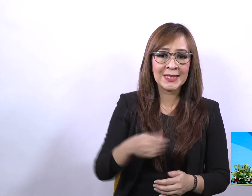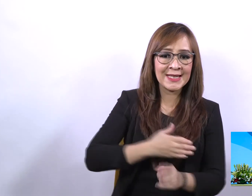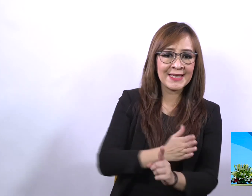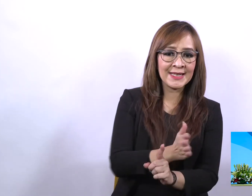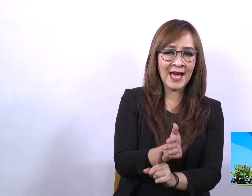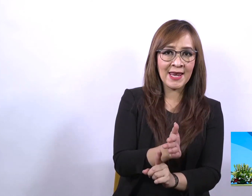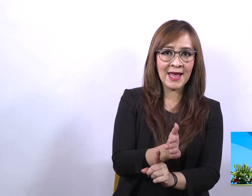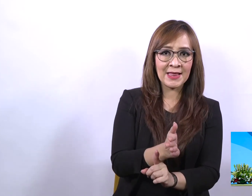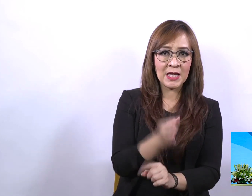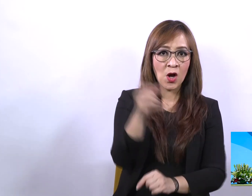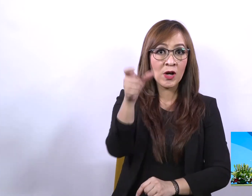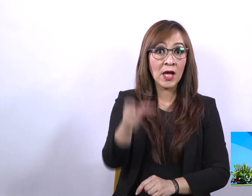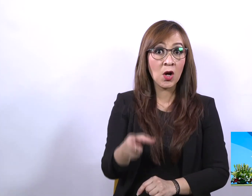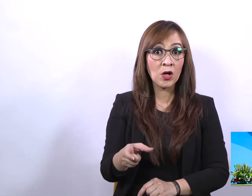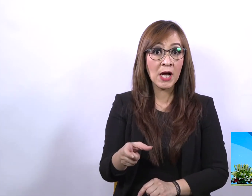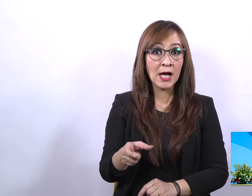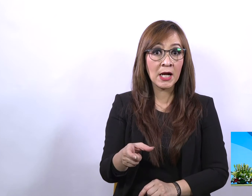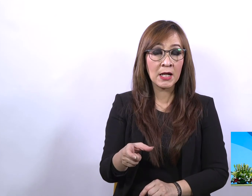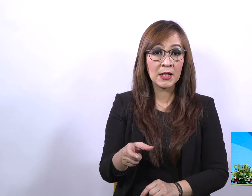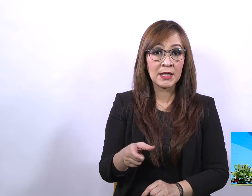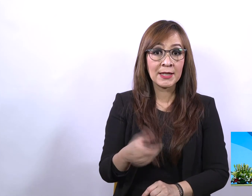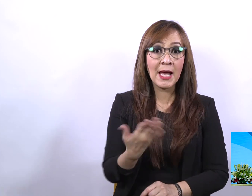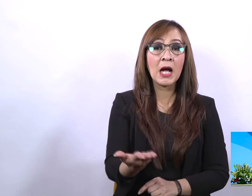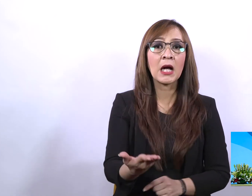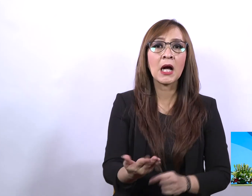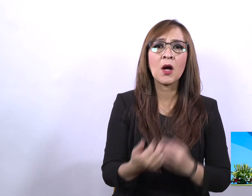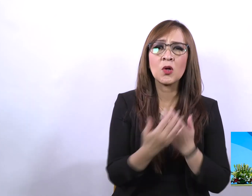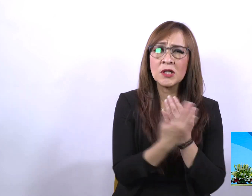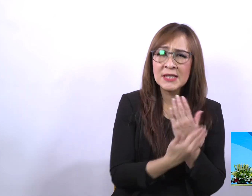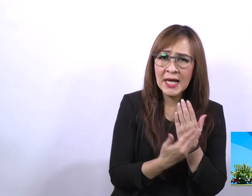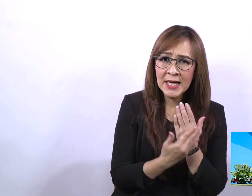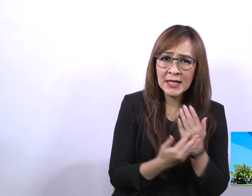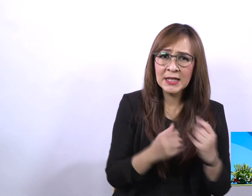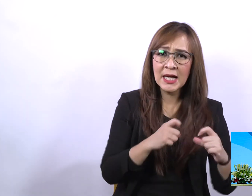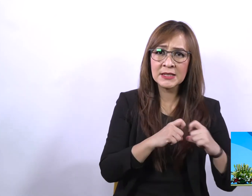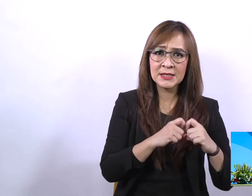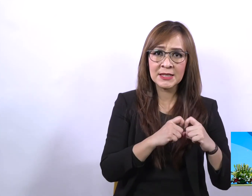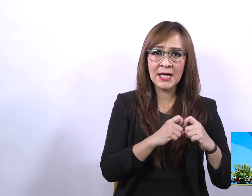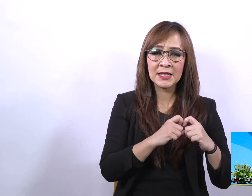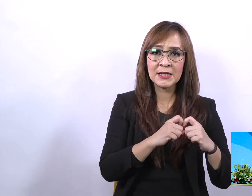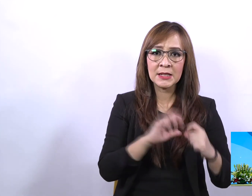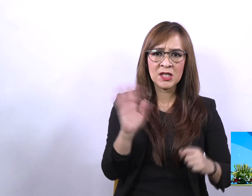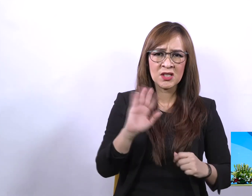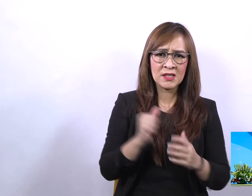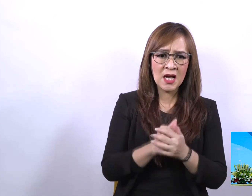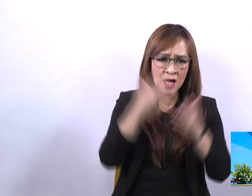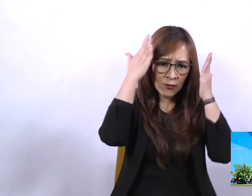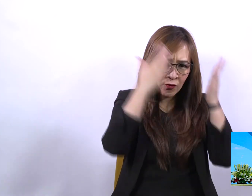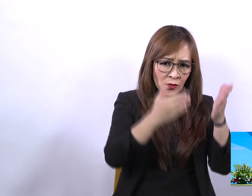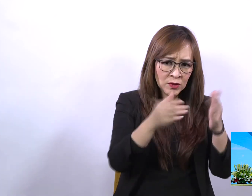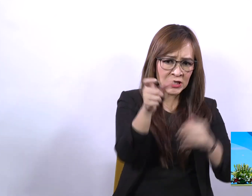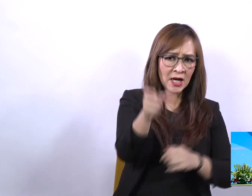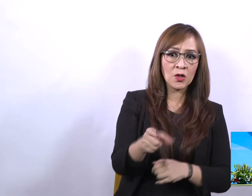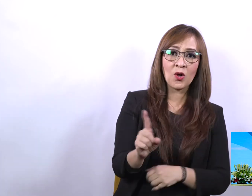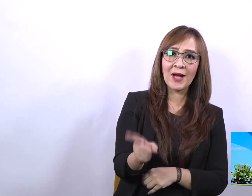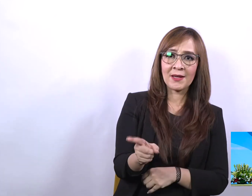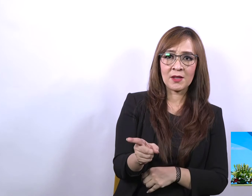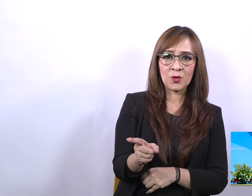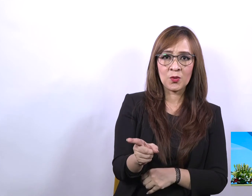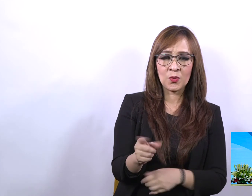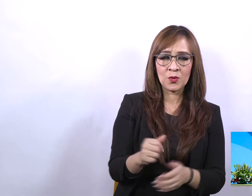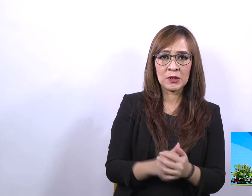sayang hahaha Ih bendeta sensitif nih sensitif nih Hai jangan fokus